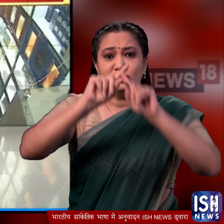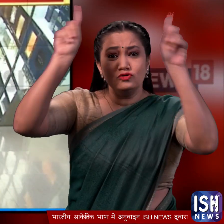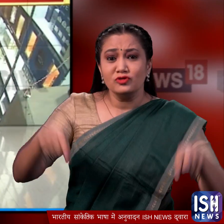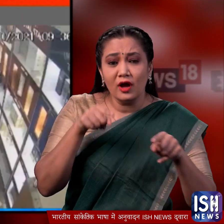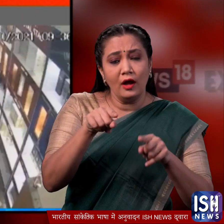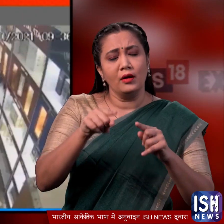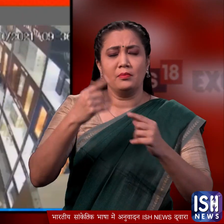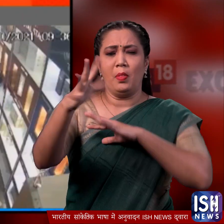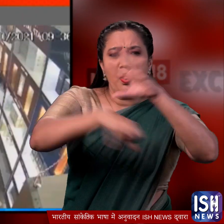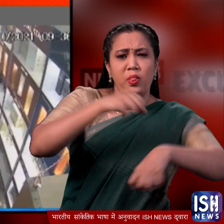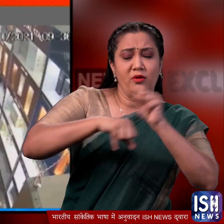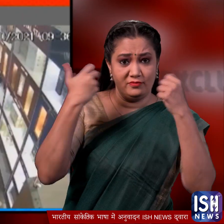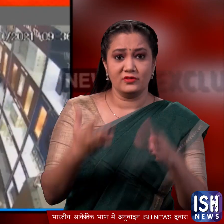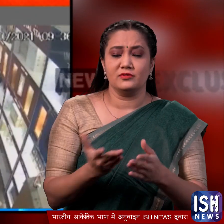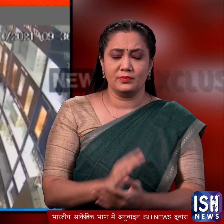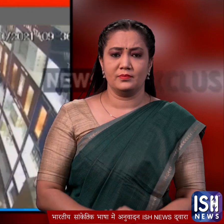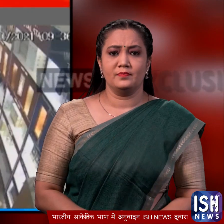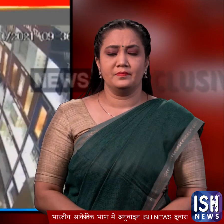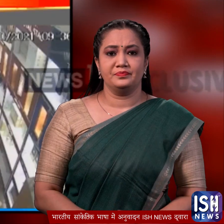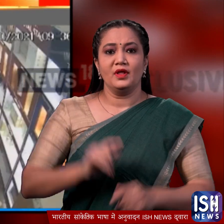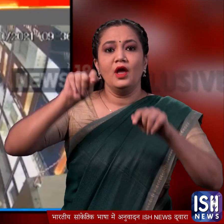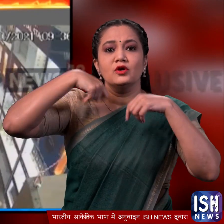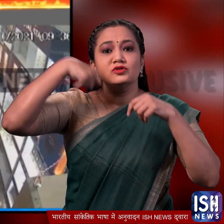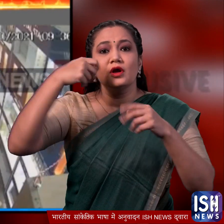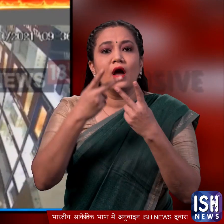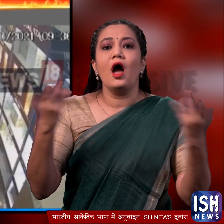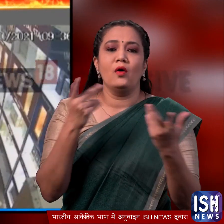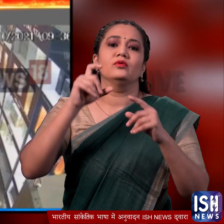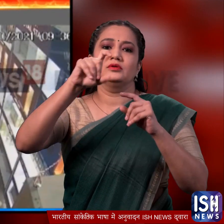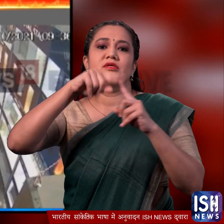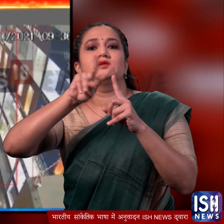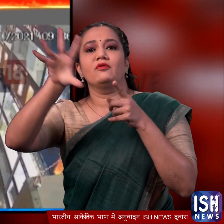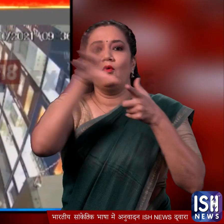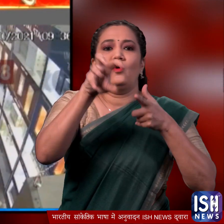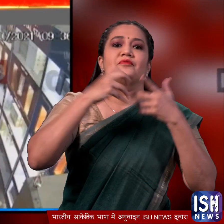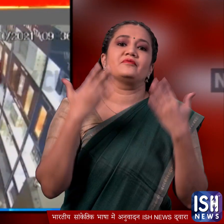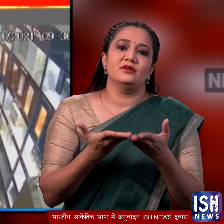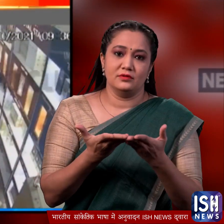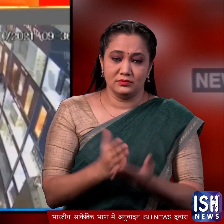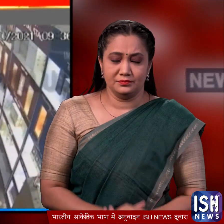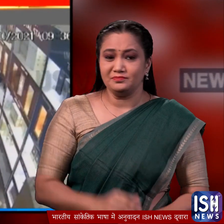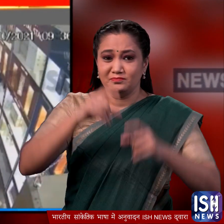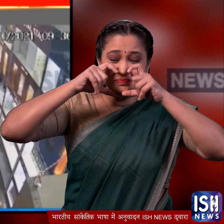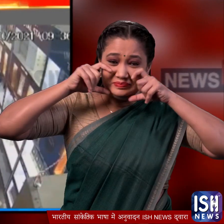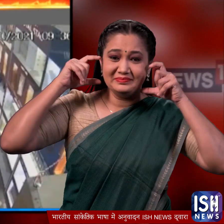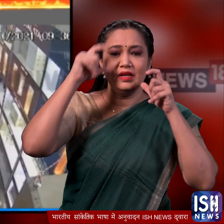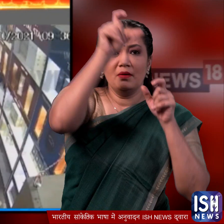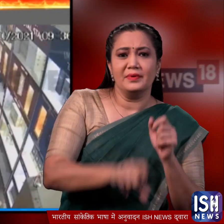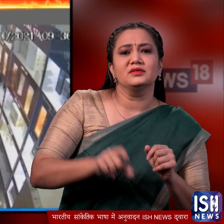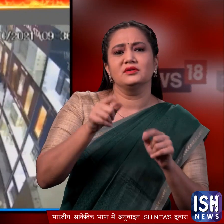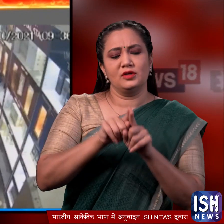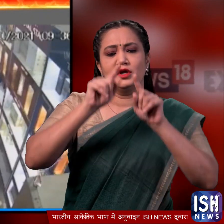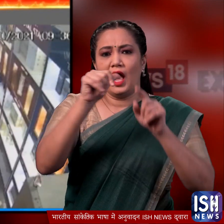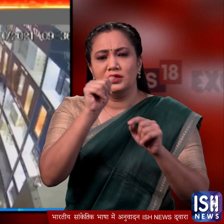लूटपाट, जिसकी तस्वीरें दुकान में लगे सीसीटीवी कैमरे में रिकॉर्ड हो गई, जिनमें दिखा कि मुंह पर मास्क लगाए एक